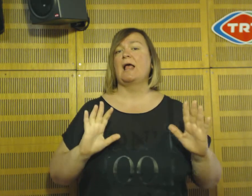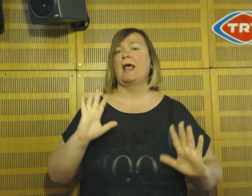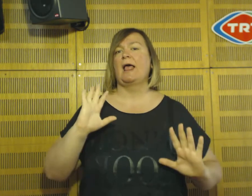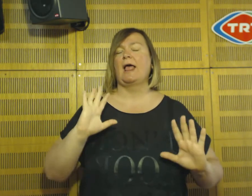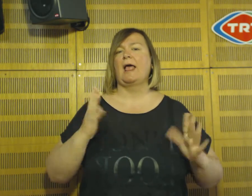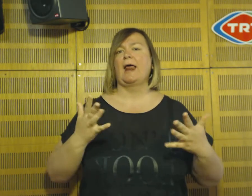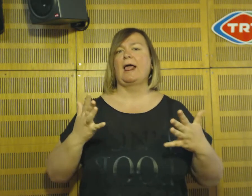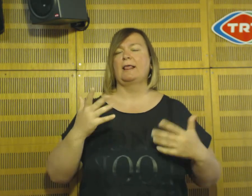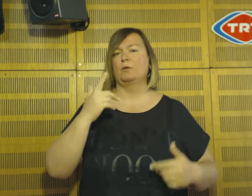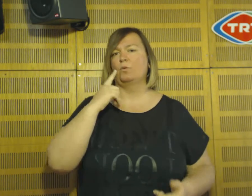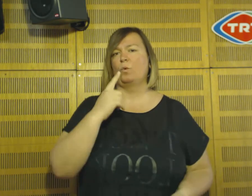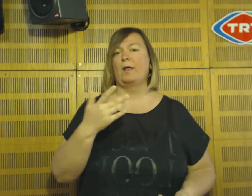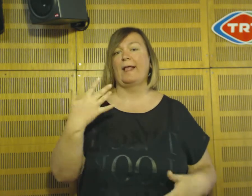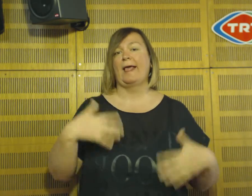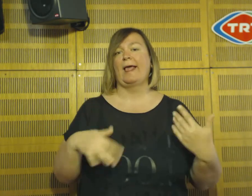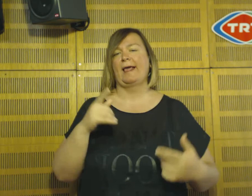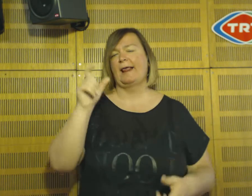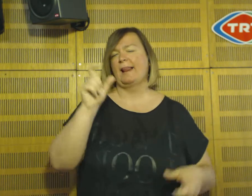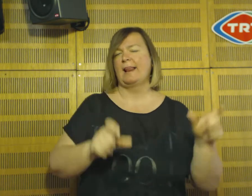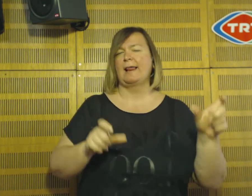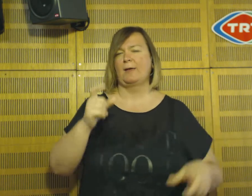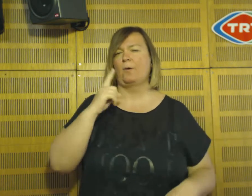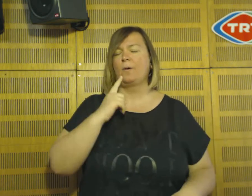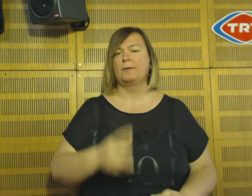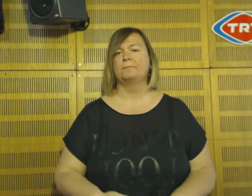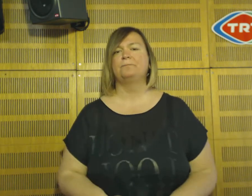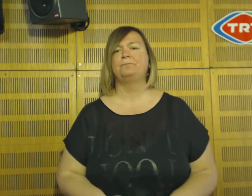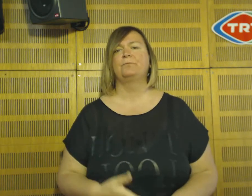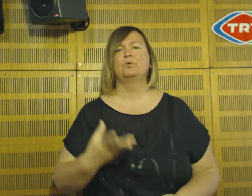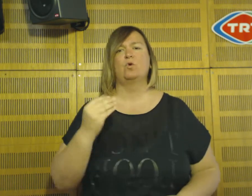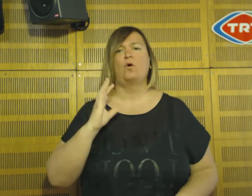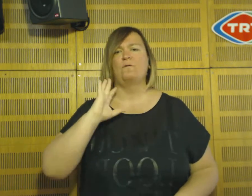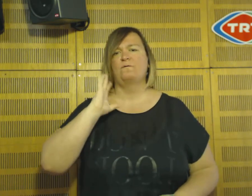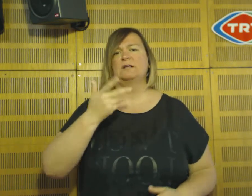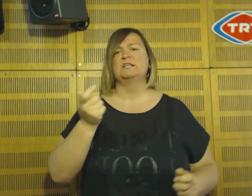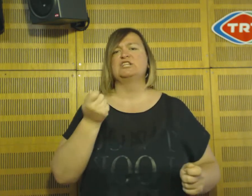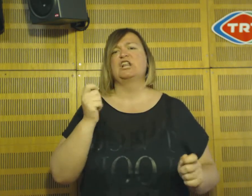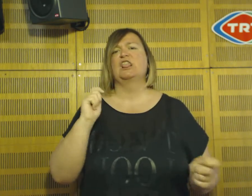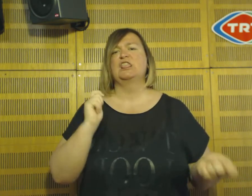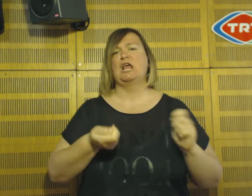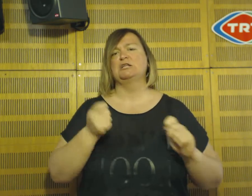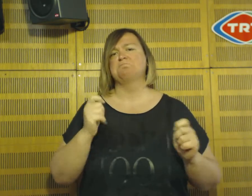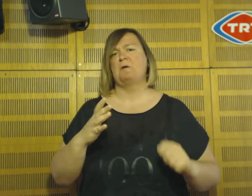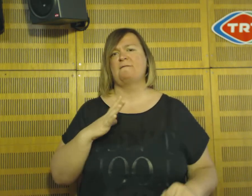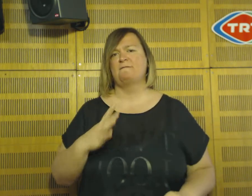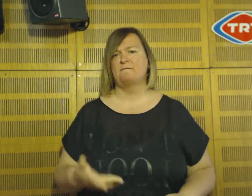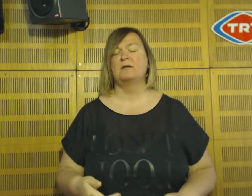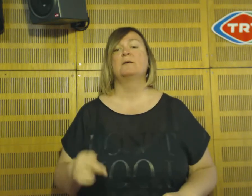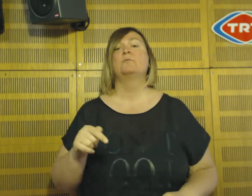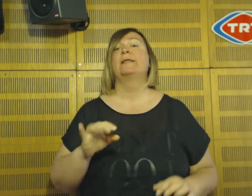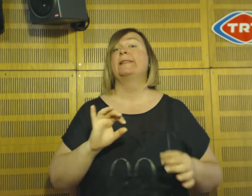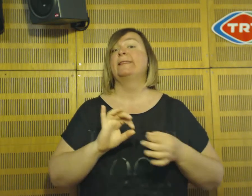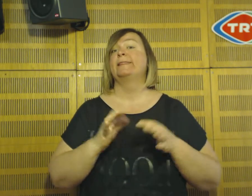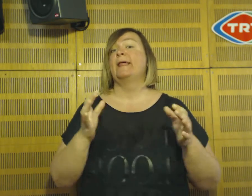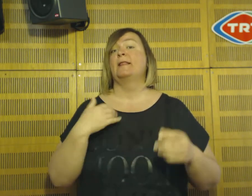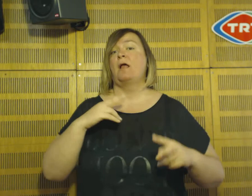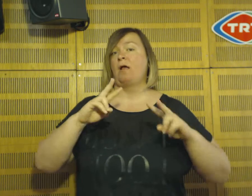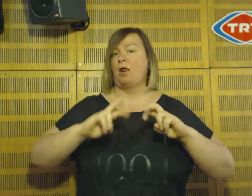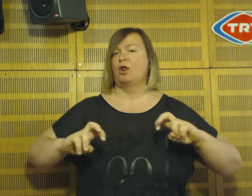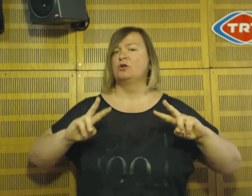gördük. Özellikle engelli bireylerde. Hı-hı. Çok fazla iş değiştirme var. Hı-hı. Bunun nedenlerini araştırdık.